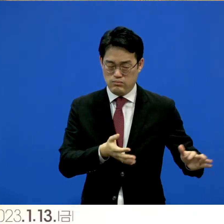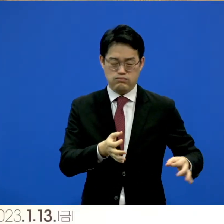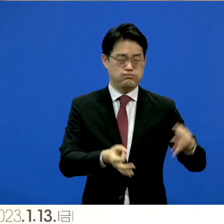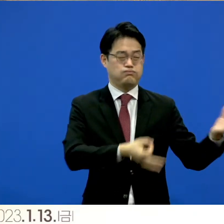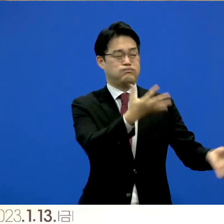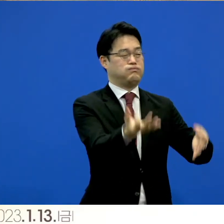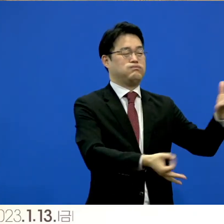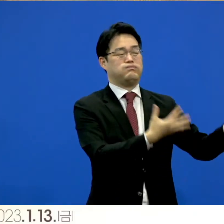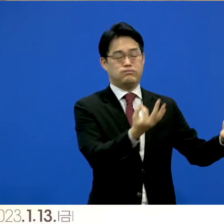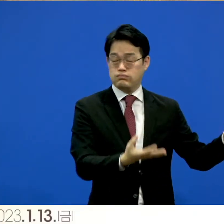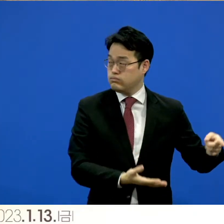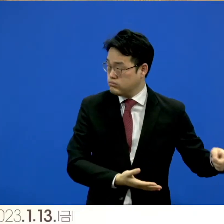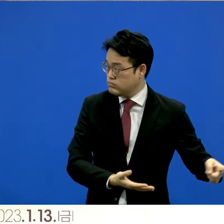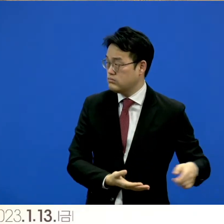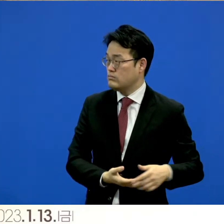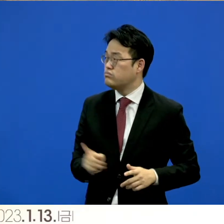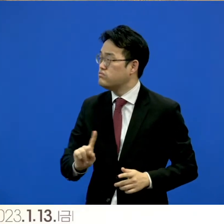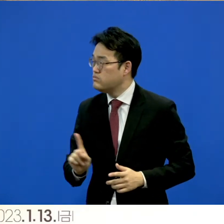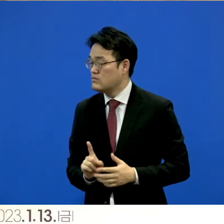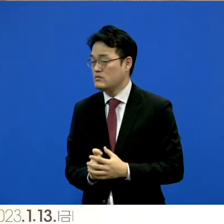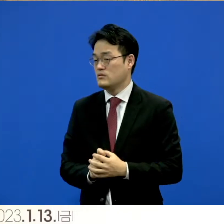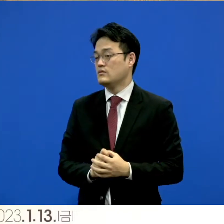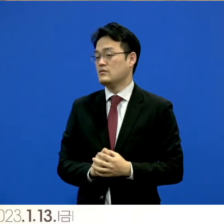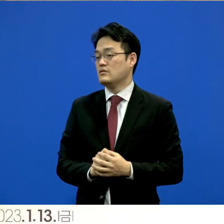그가 어떻게 그걸 알았을까요?